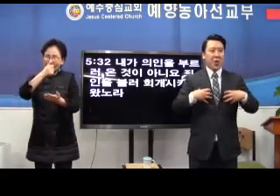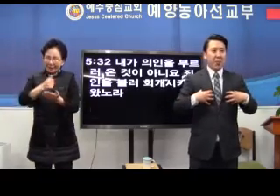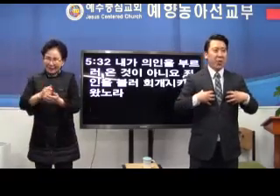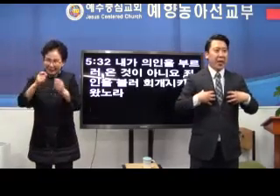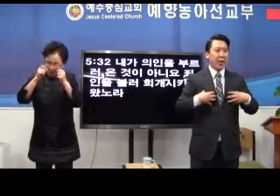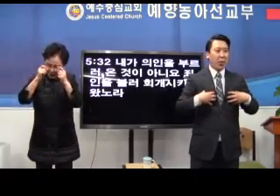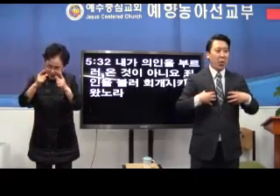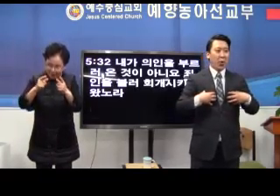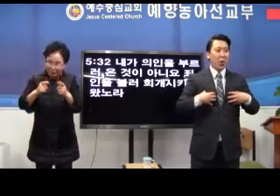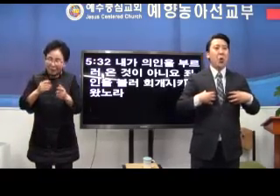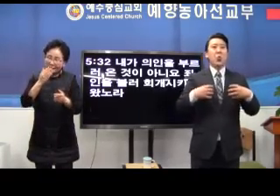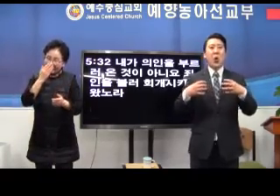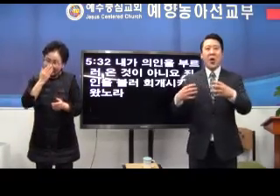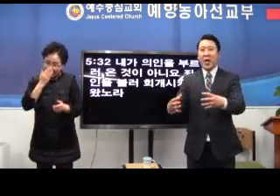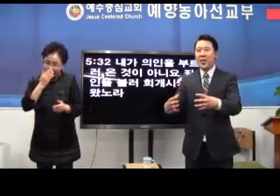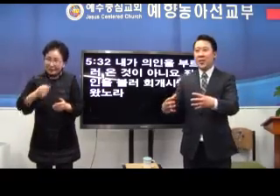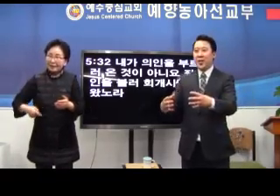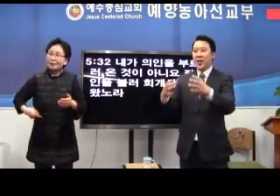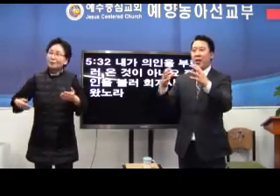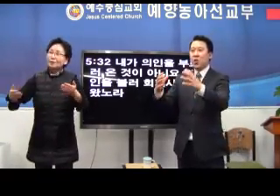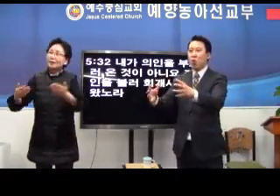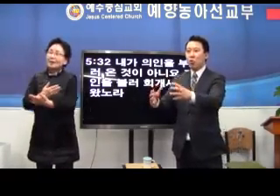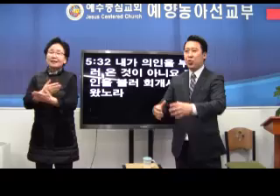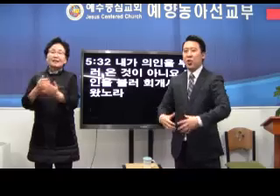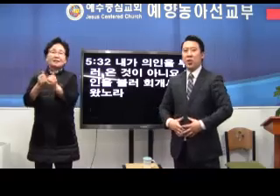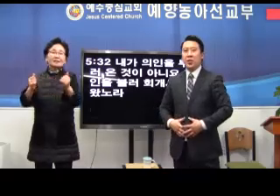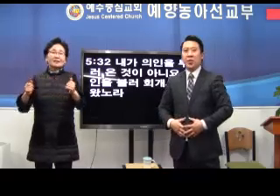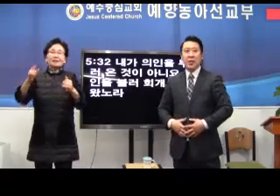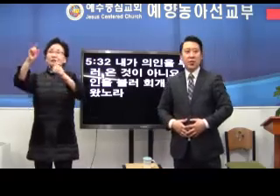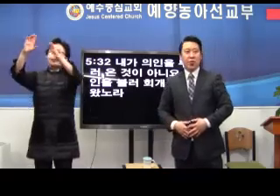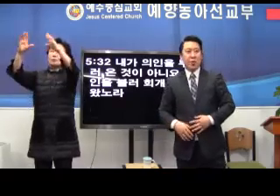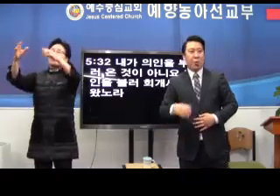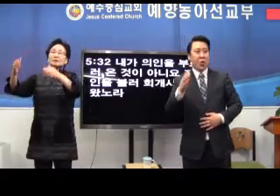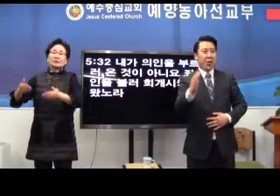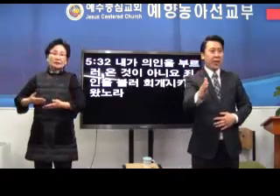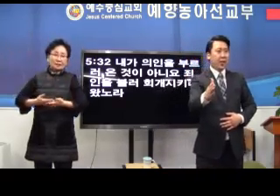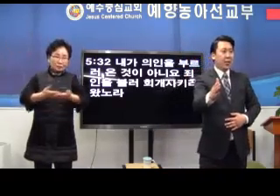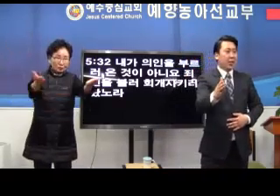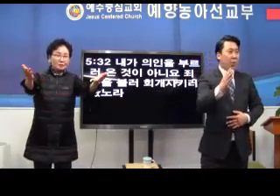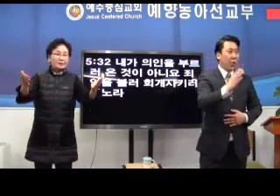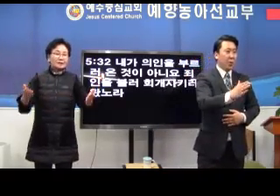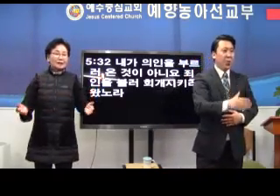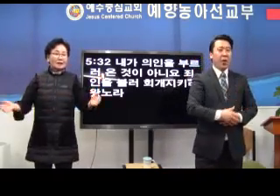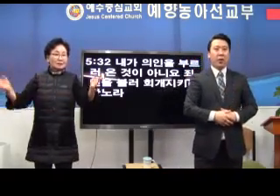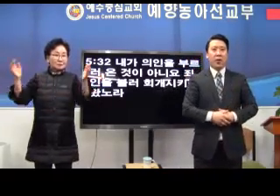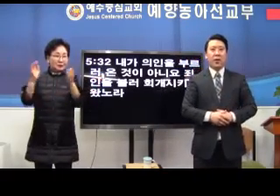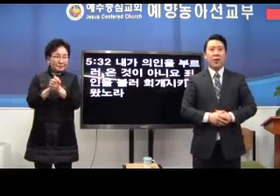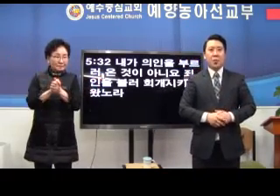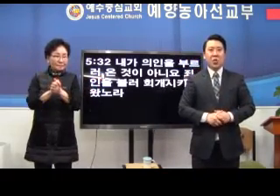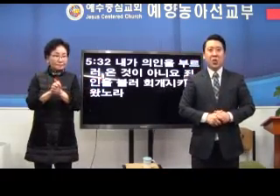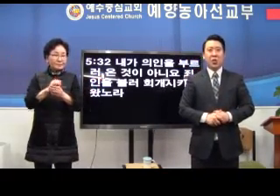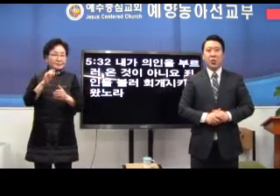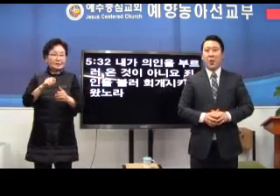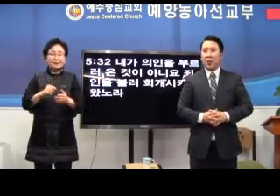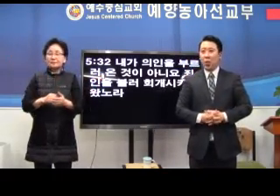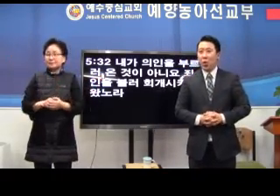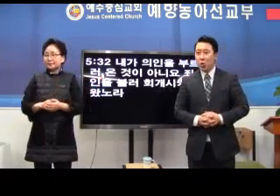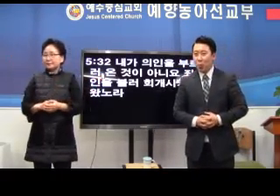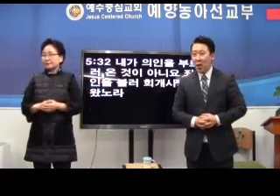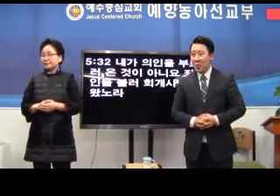나는 죄인을 깨닫고 회개하는 자에게 천국 주시려는 주님의 보혈이 그 보혈이 필요한 걸 믿으시길 주님의 이름으로